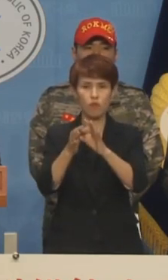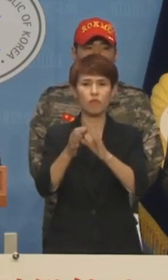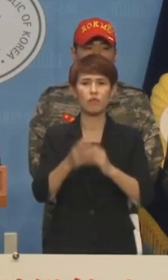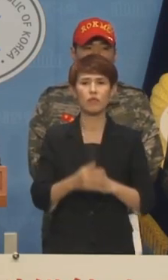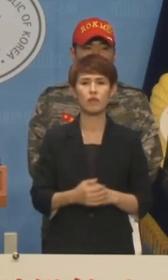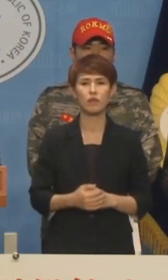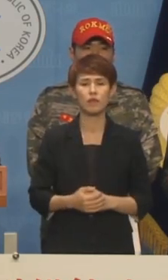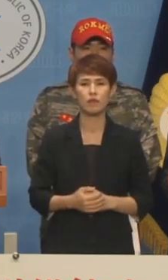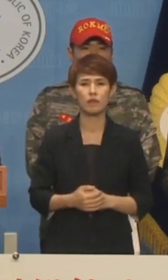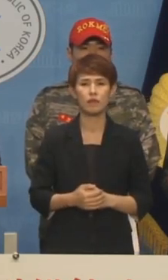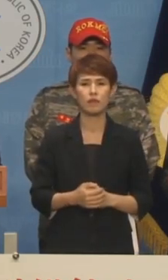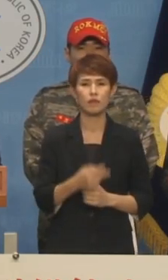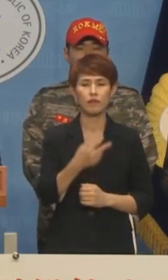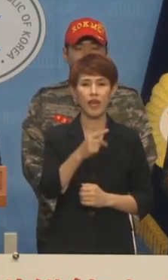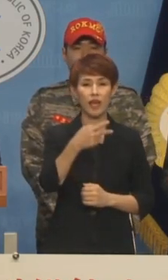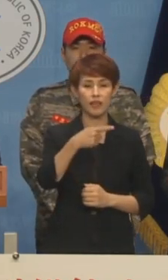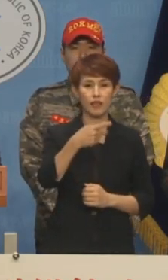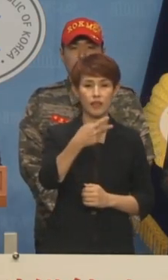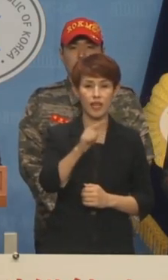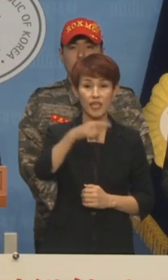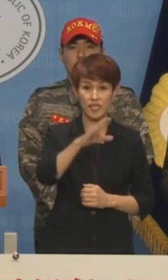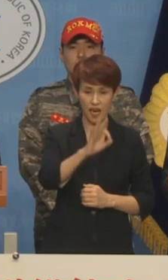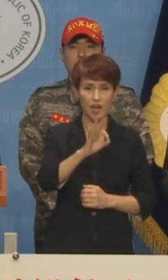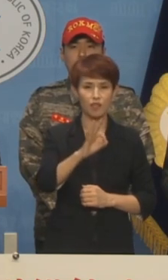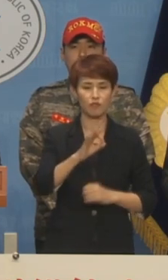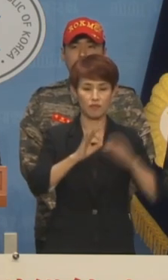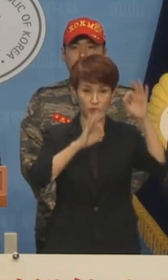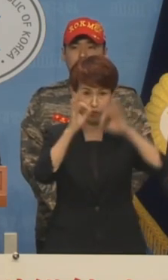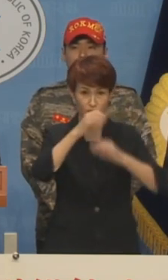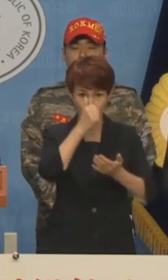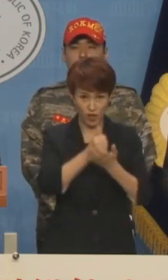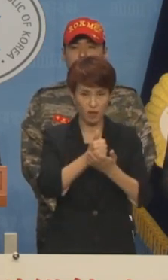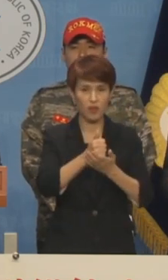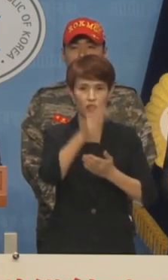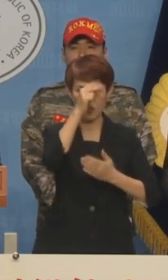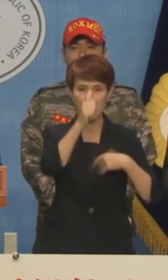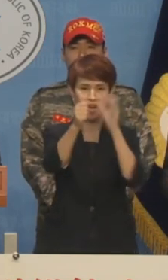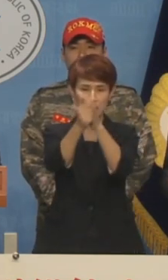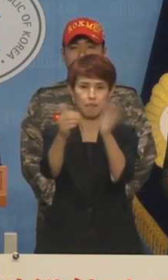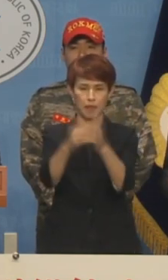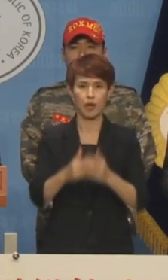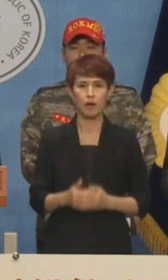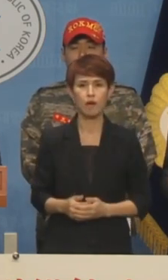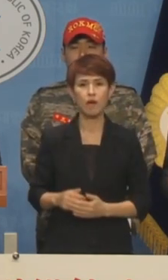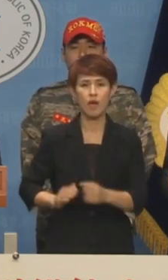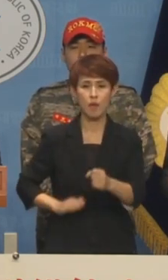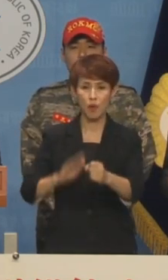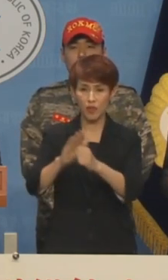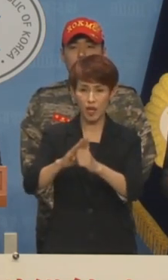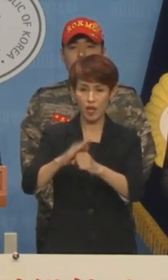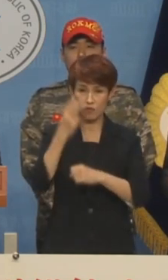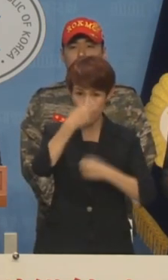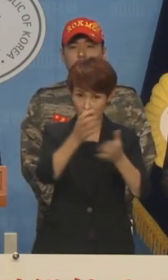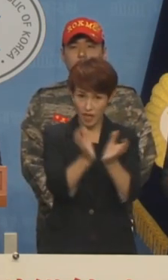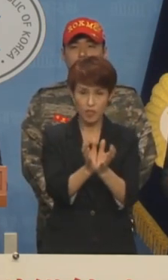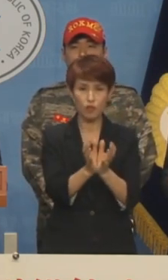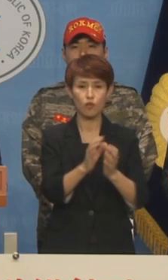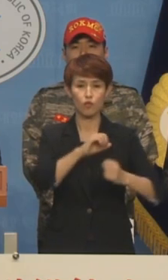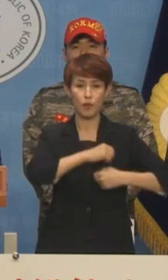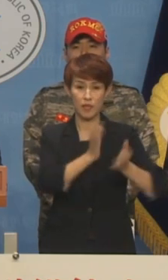지휘 대대장 2명만 과실치사 혐의를 적용하여 경찰로 이첩했습니다. 이는 애초 해병대 수사단이 국방부 장관에게 보고한